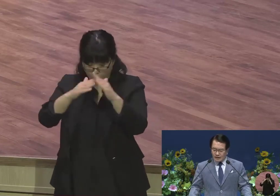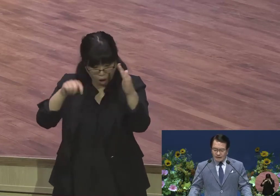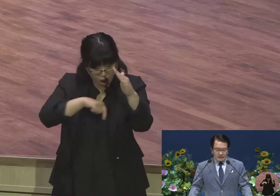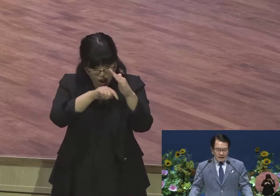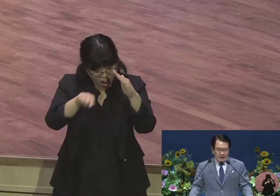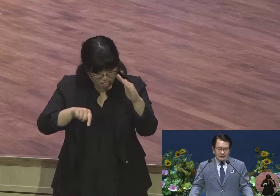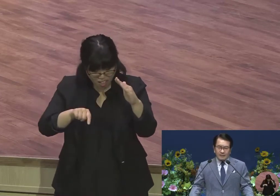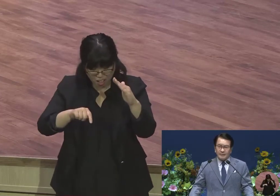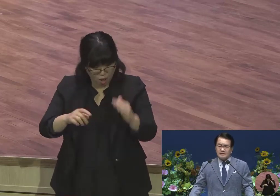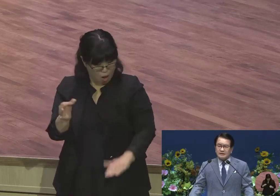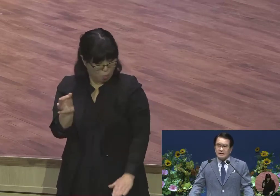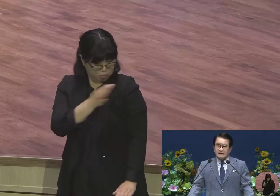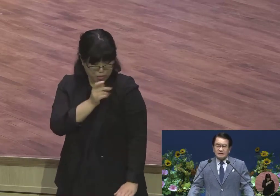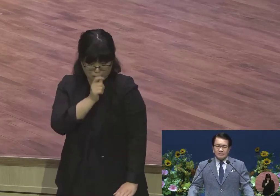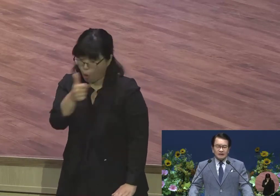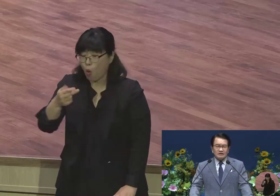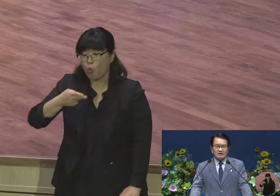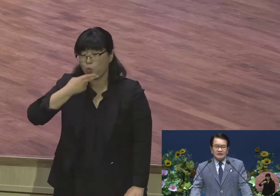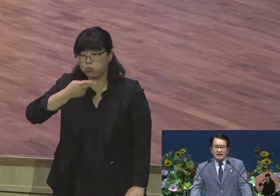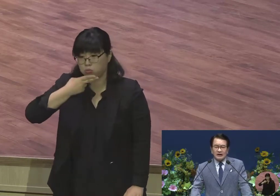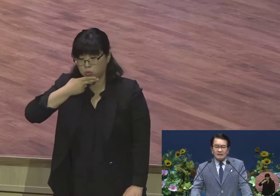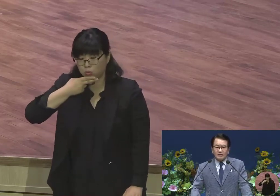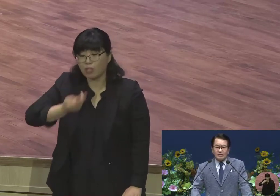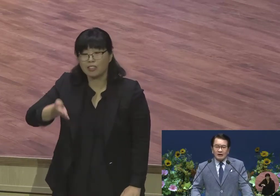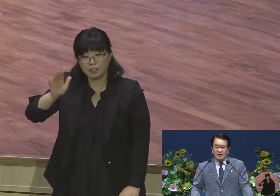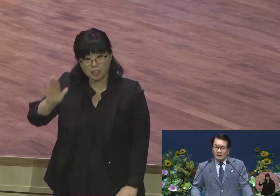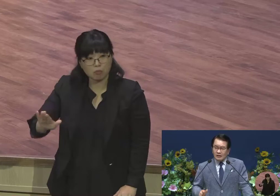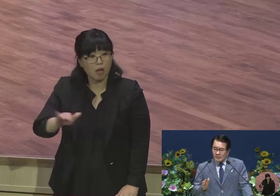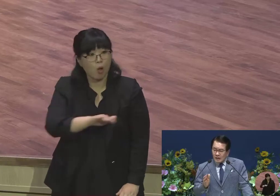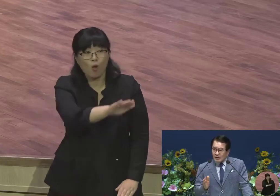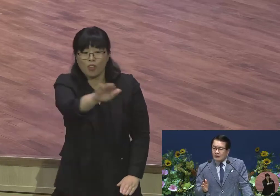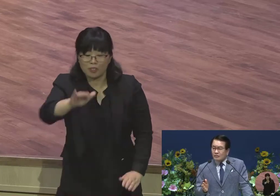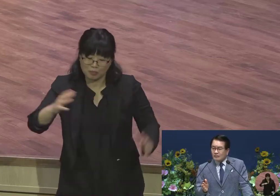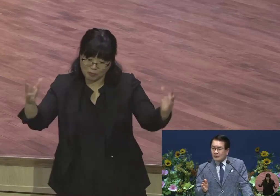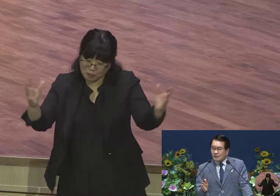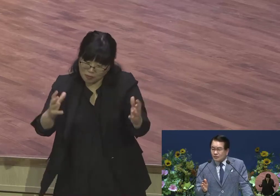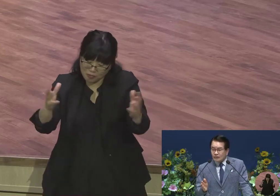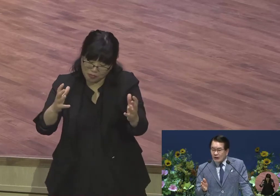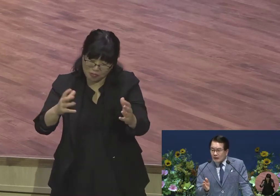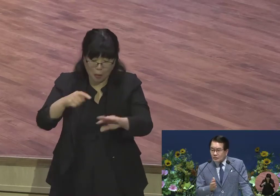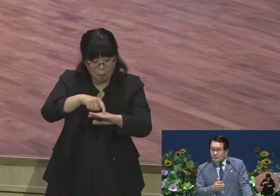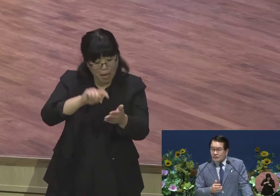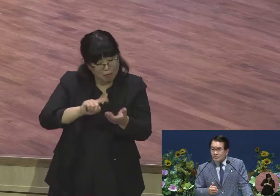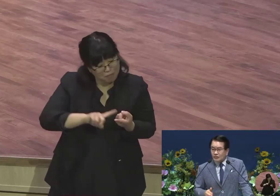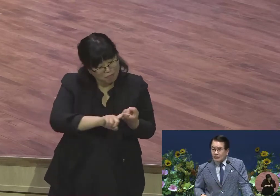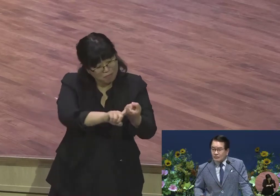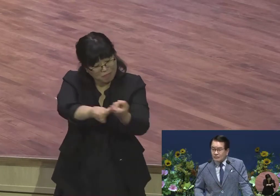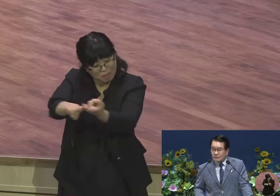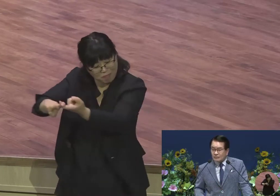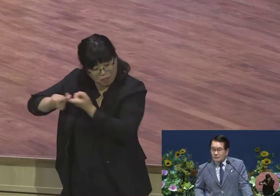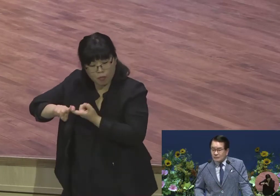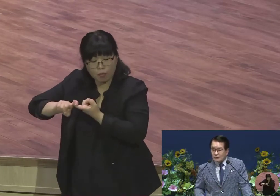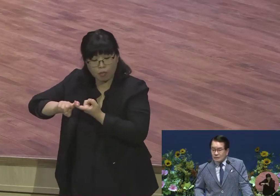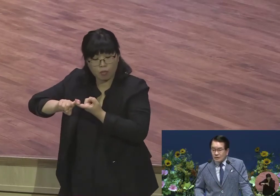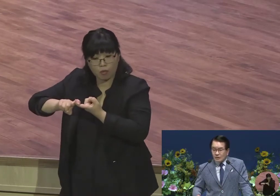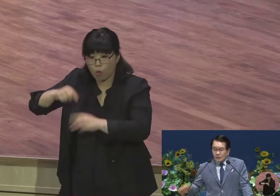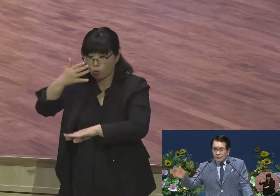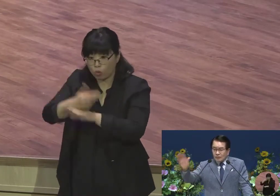모여서 주 안에서 하나님 앞에서 정말 진실되게 하다 보니까 얼마나 형통합니까 문제 하나도 없어요 우리 교회는